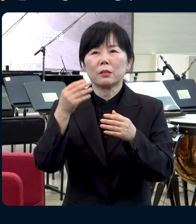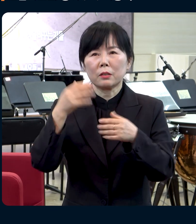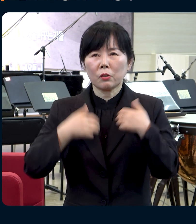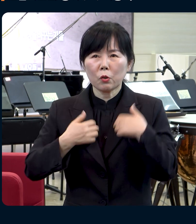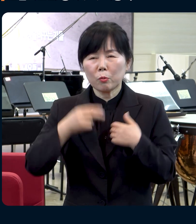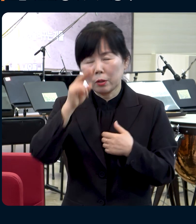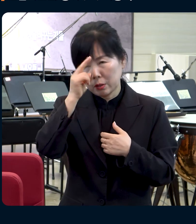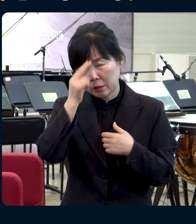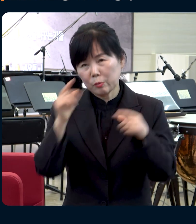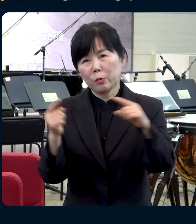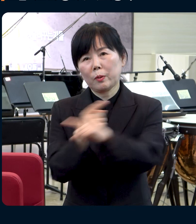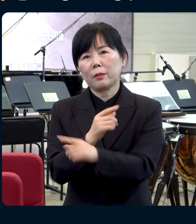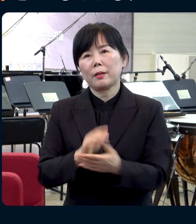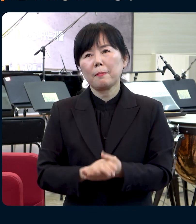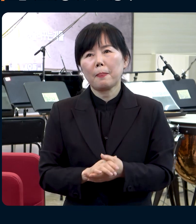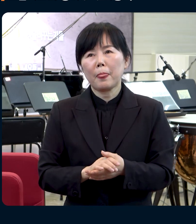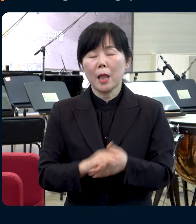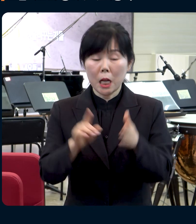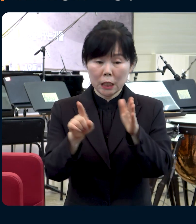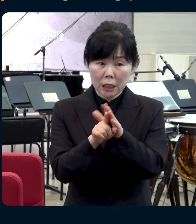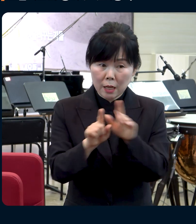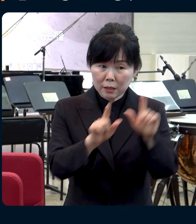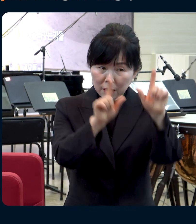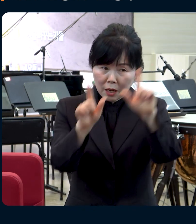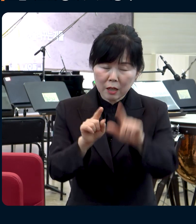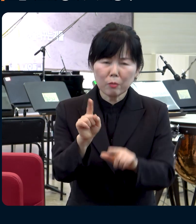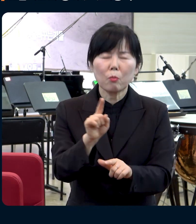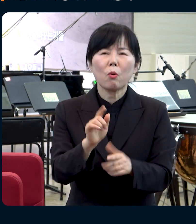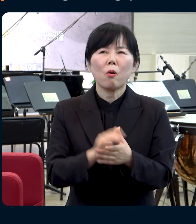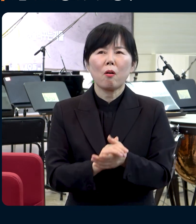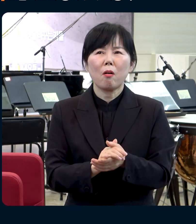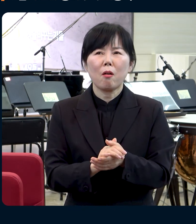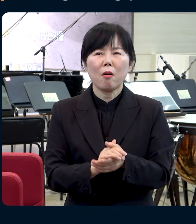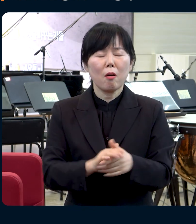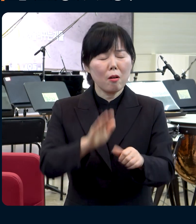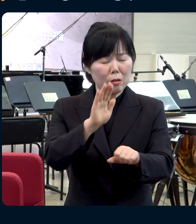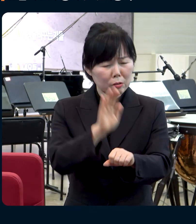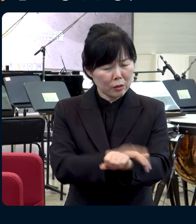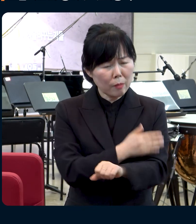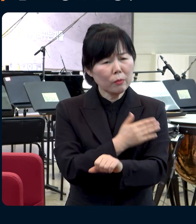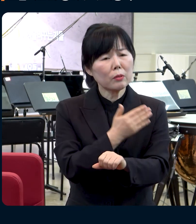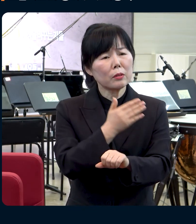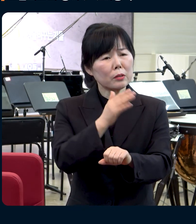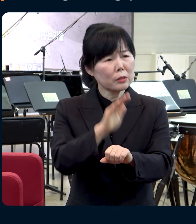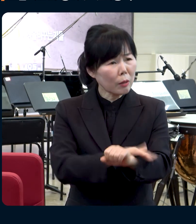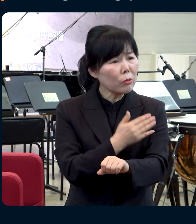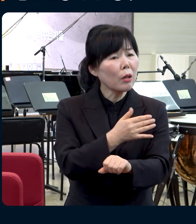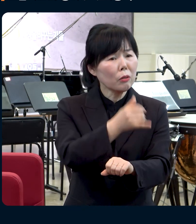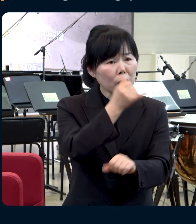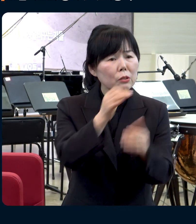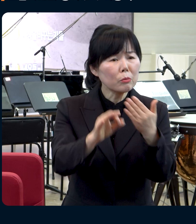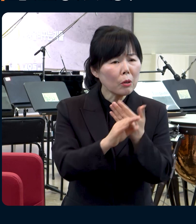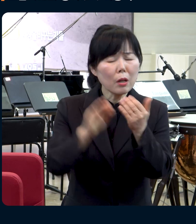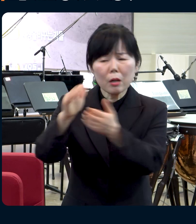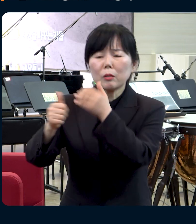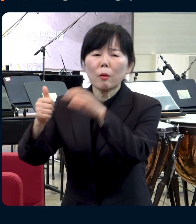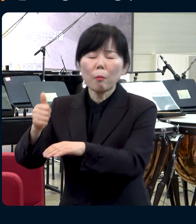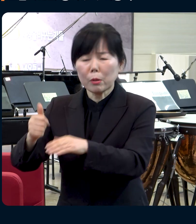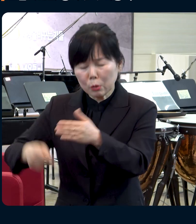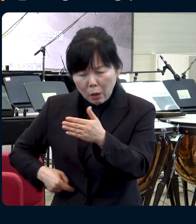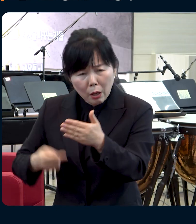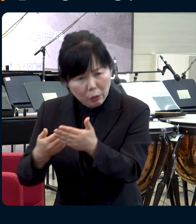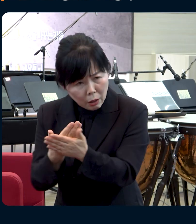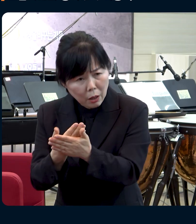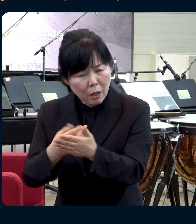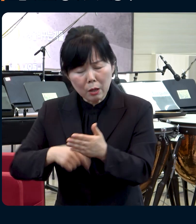아멘. 여러분, 신앙생활은요, 때로는 우리가 주님 앞에서 잘못한 일이 있을 때 그래서 주님 앞에 나와서 애통하며 회개하고